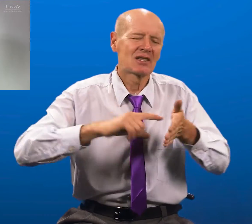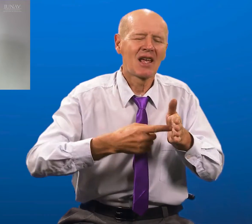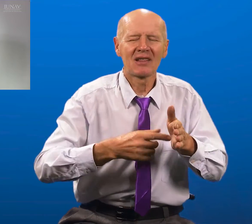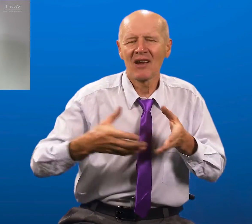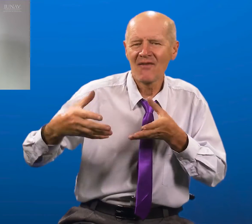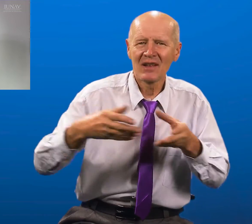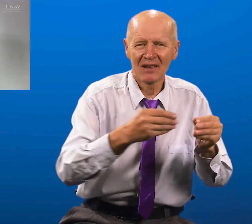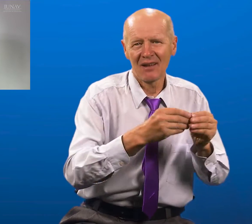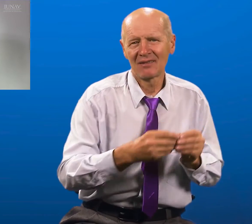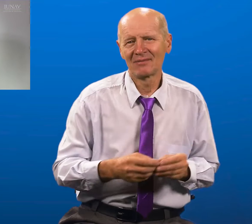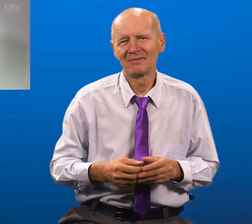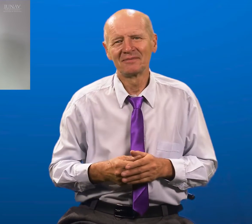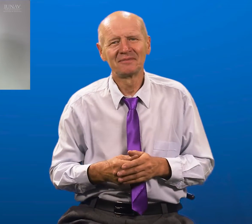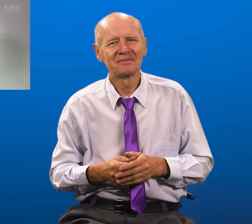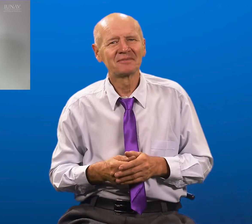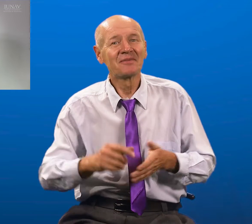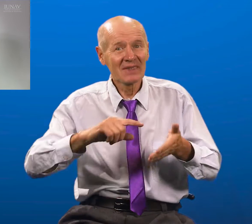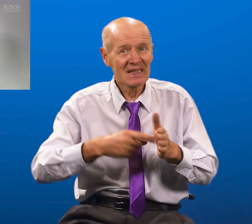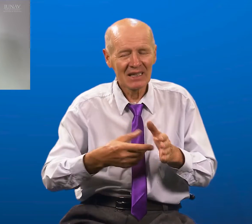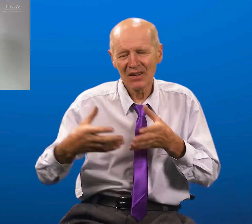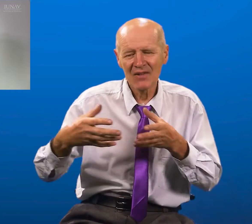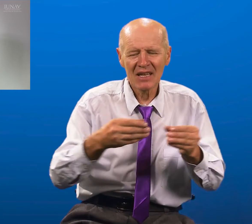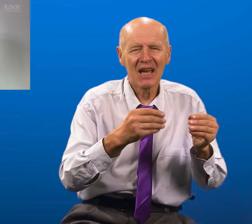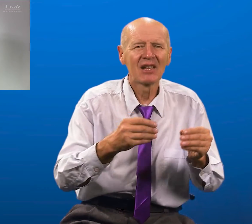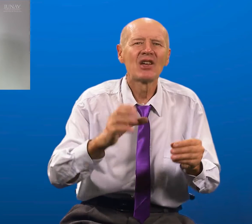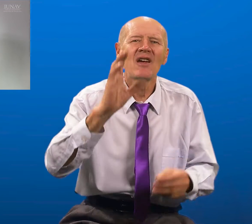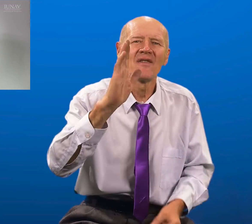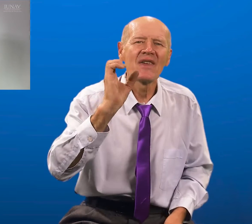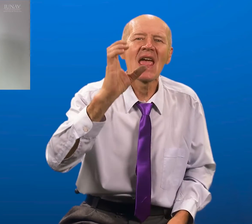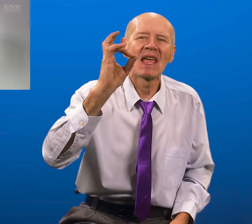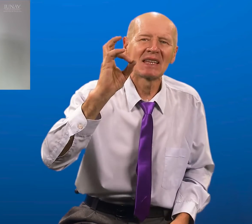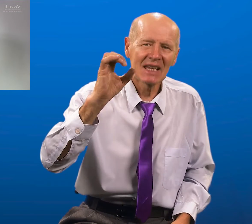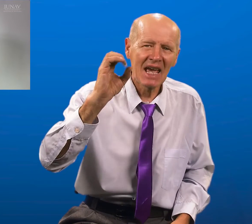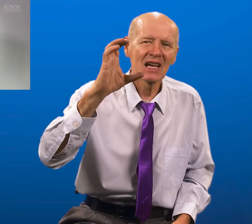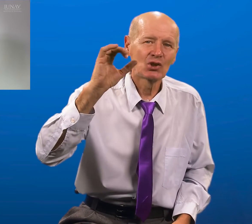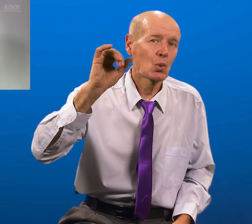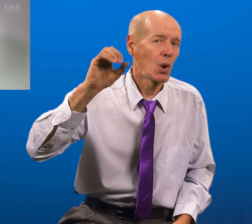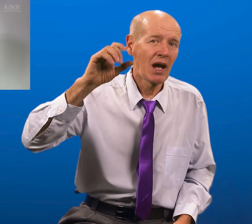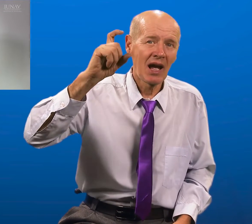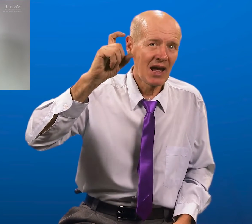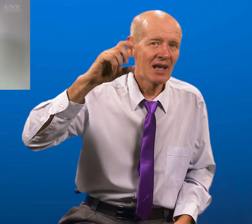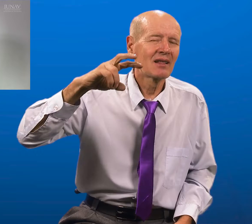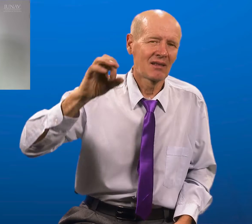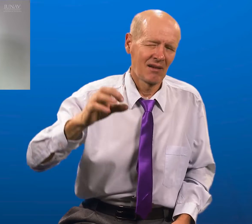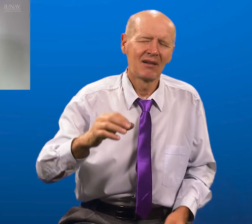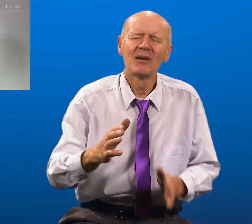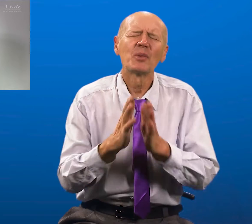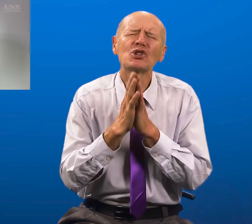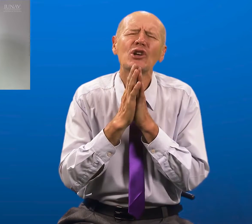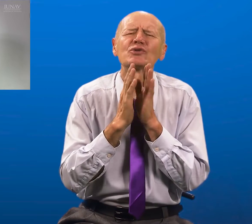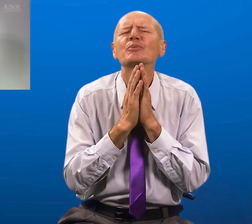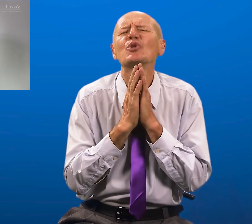Центр влияния Венесуэльского адвентистского университета приглашает членов церкви адвентистов седьмого дня быть щедрыми в